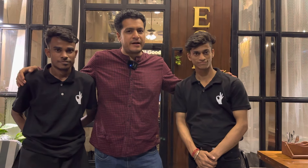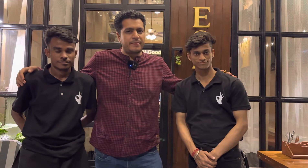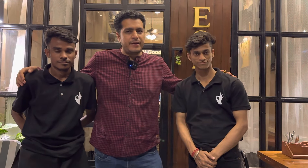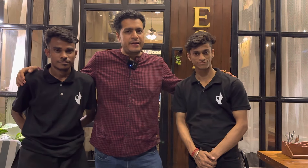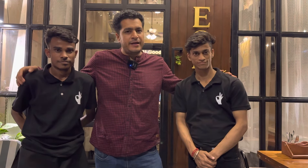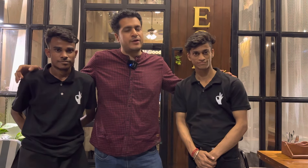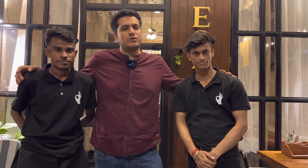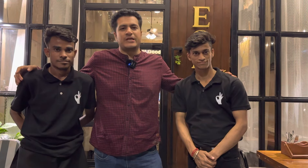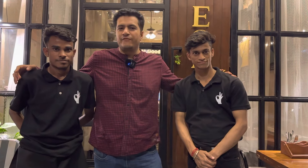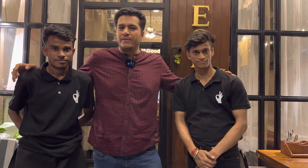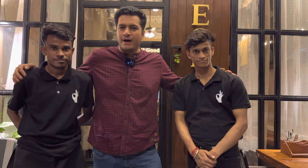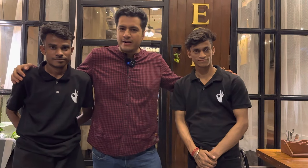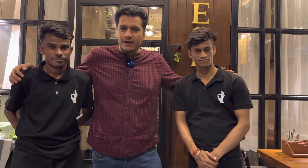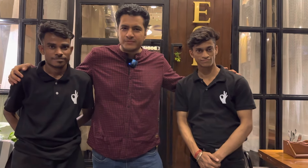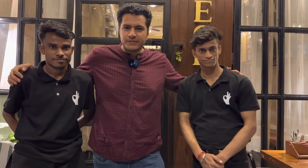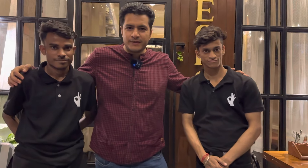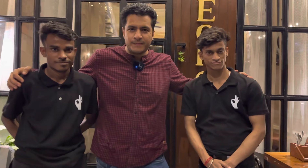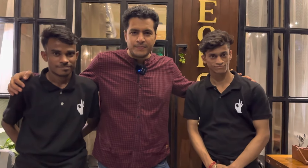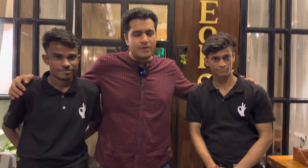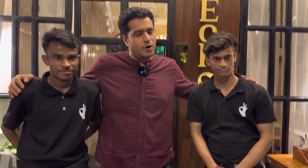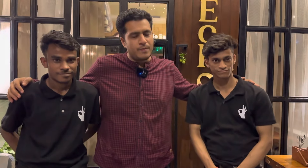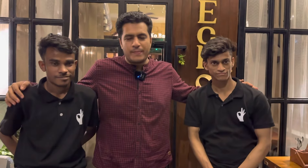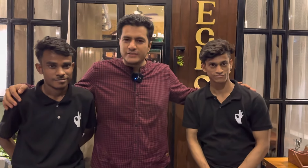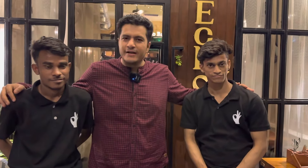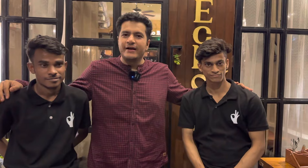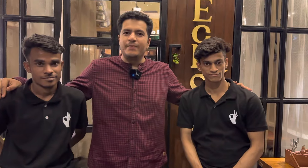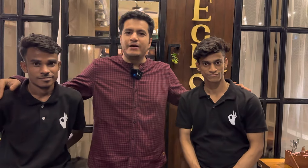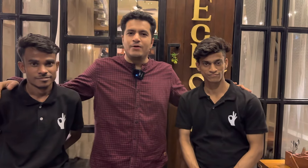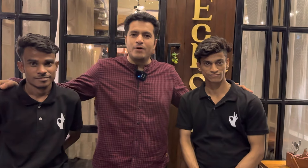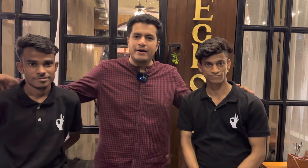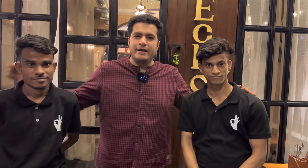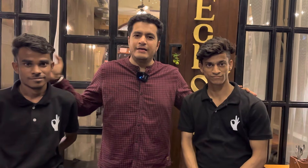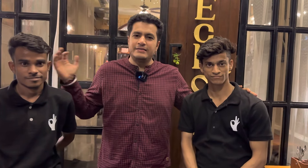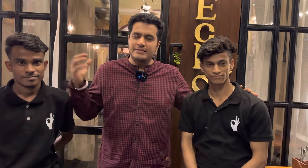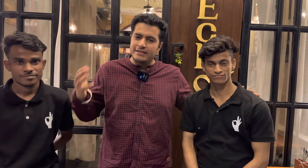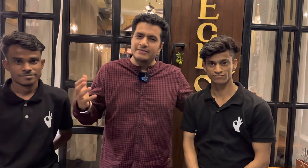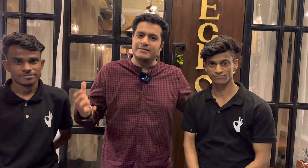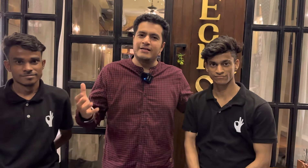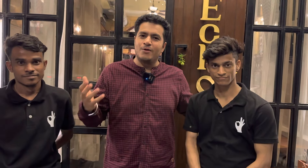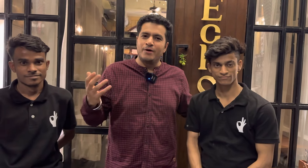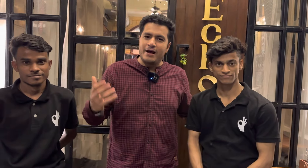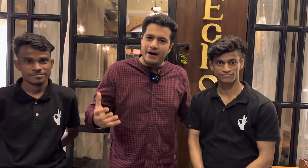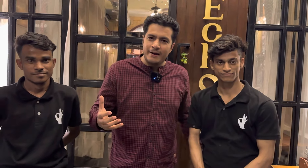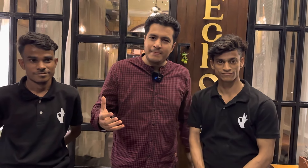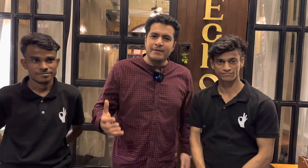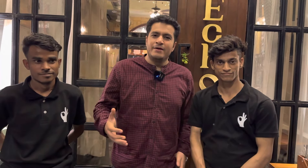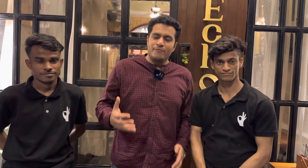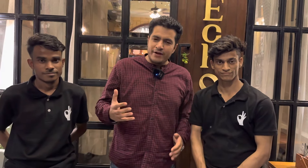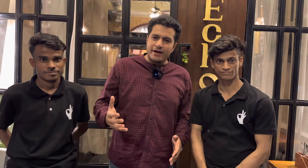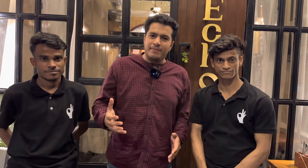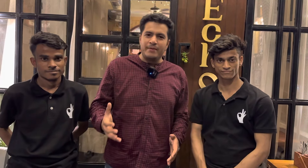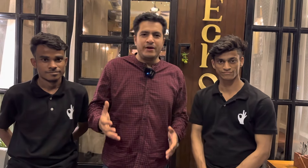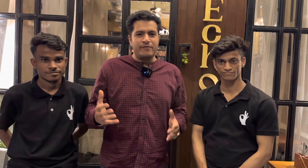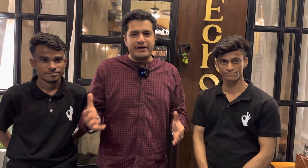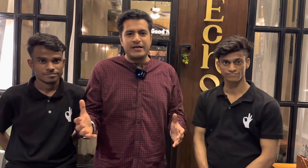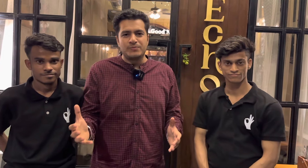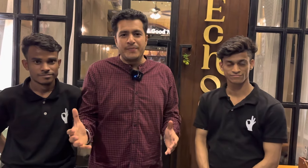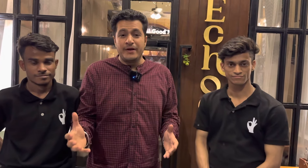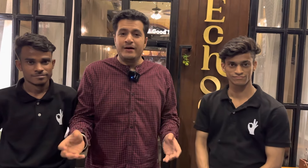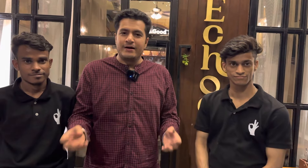में, इकोस कैफे एंड बार नाम से. और मैं पर्सनली रिकमेंड करूँगा कि ज़्यादा से ज़्यादा लोग यहाँ आएँ, वीकेंड में भी, वीकडेज में भी, खाने